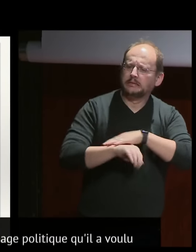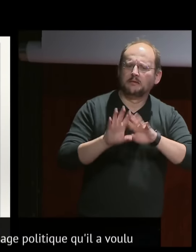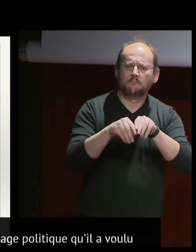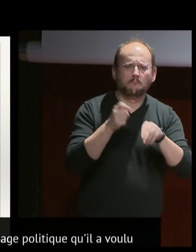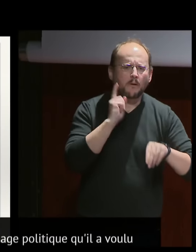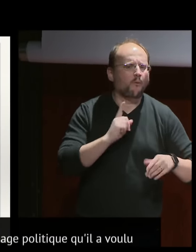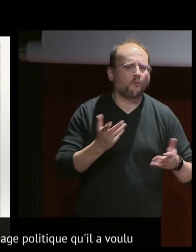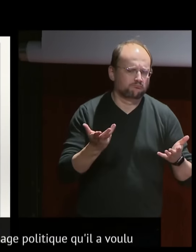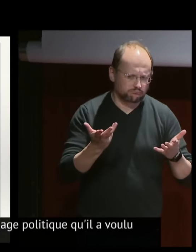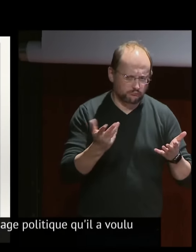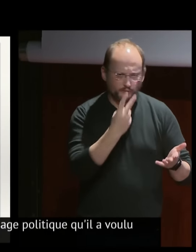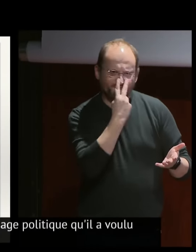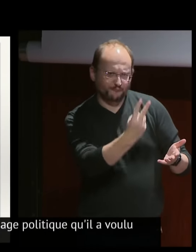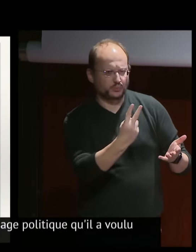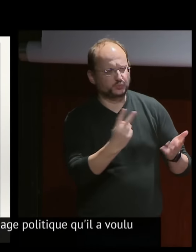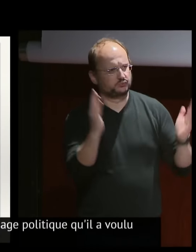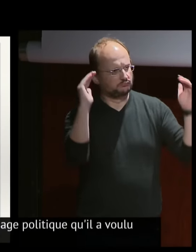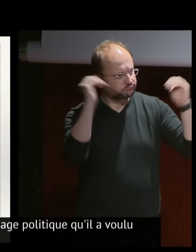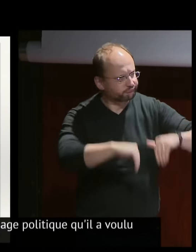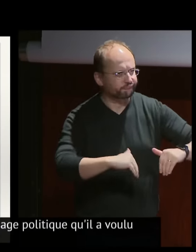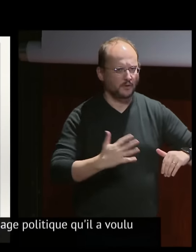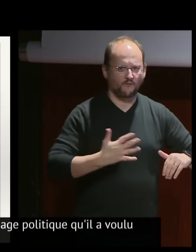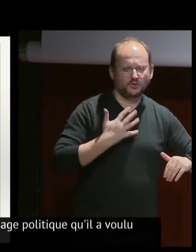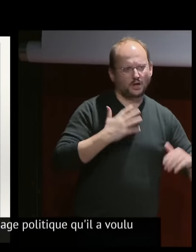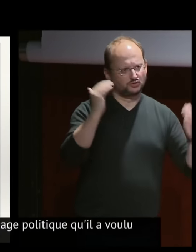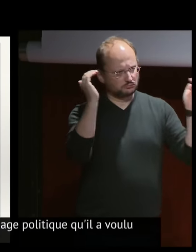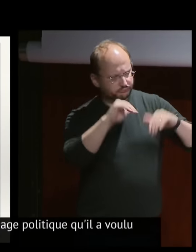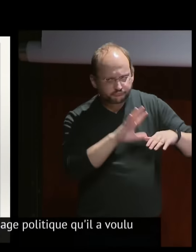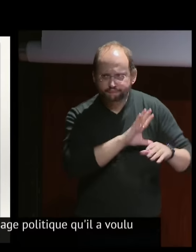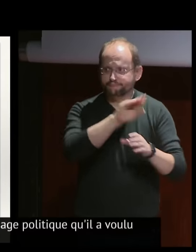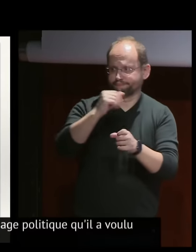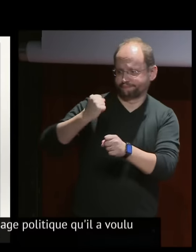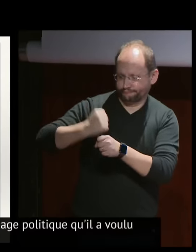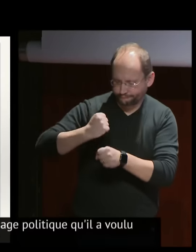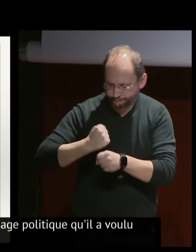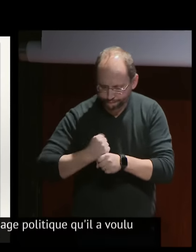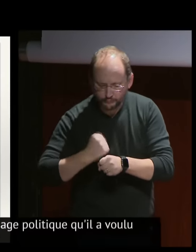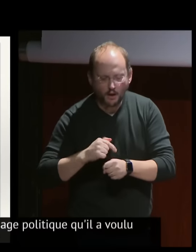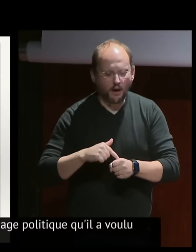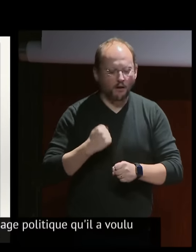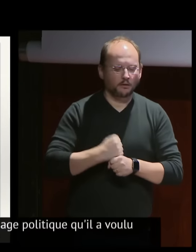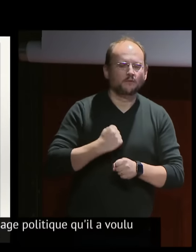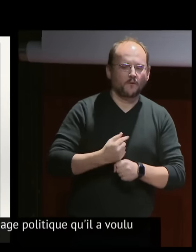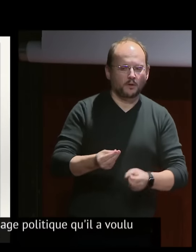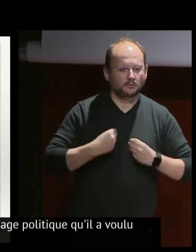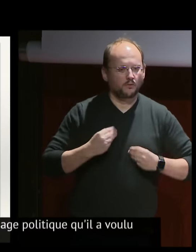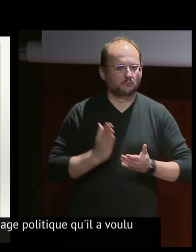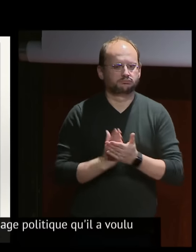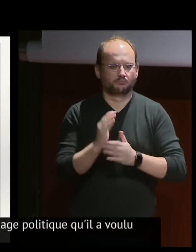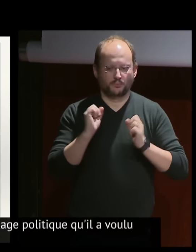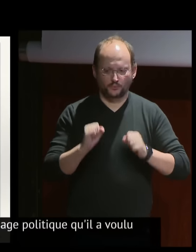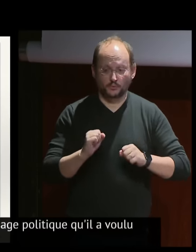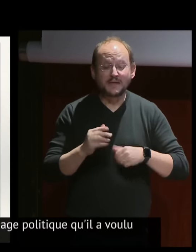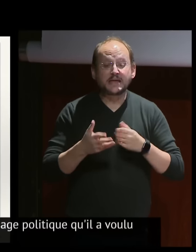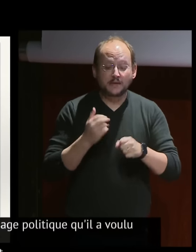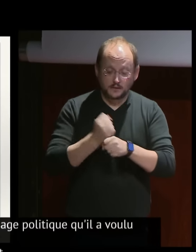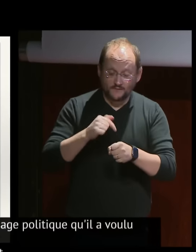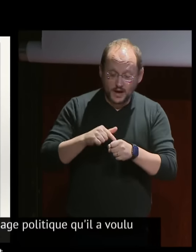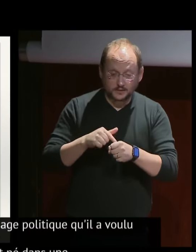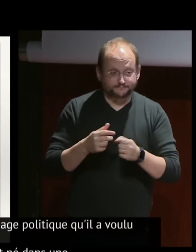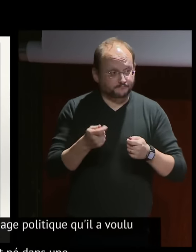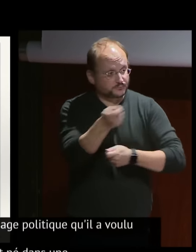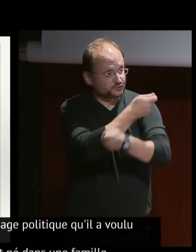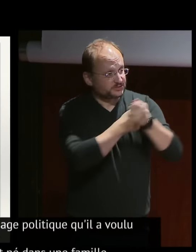Desloges a eu un parcours assez dur, comme je vous l'ai expliqué. Voilà, il est dans une famille qui a fait faillite, qui est obligé de